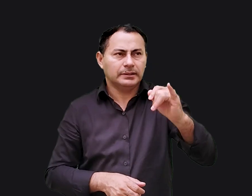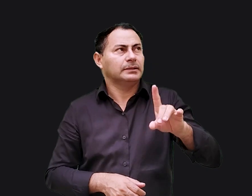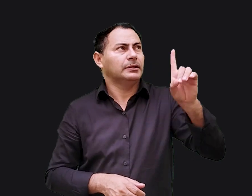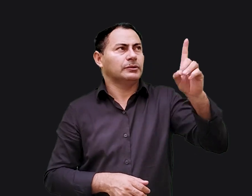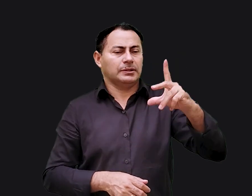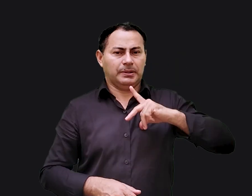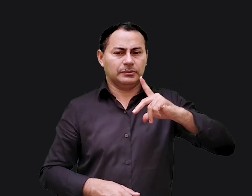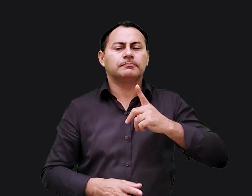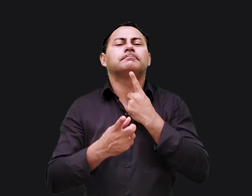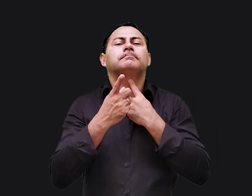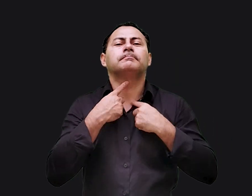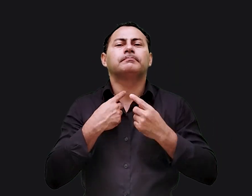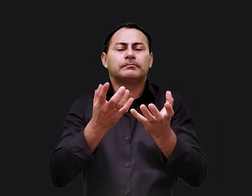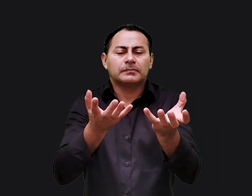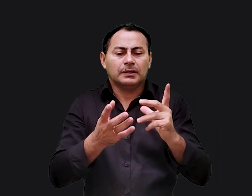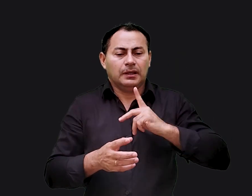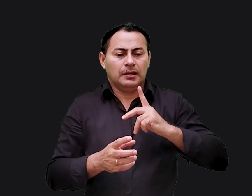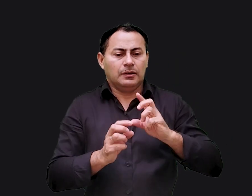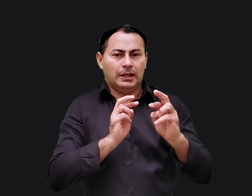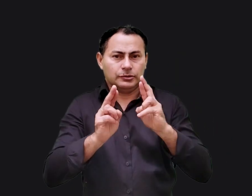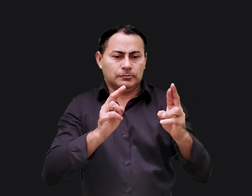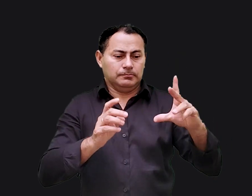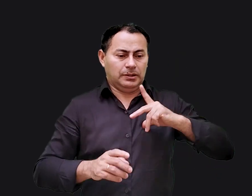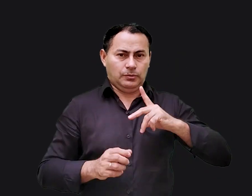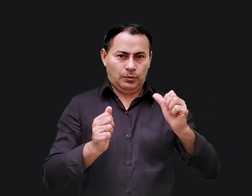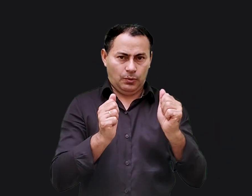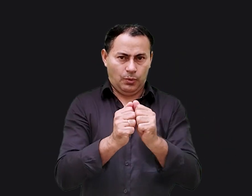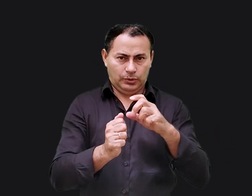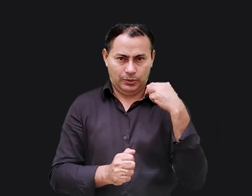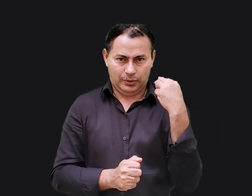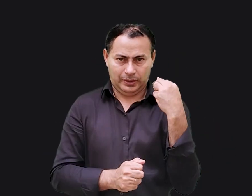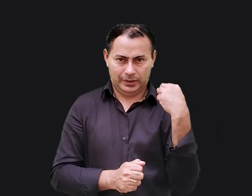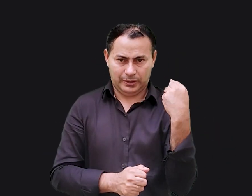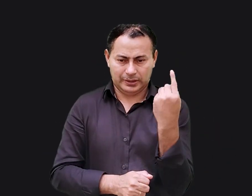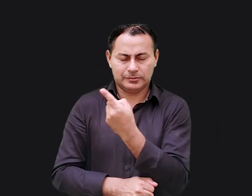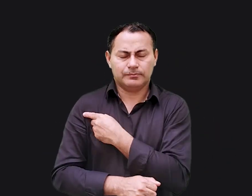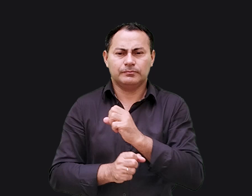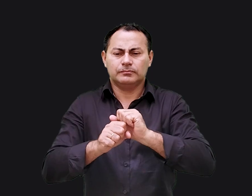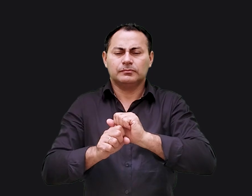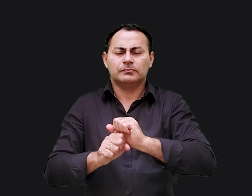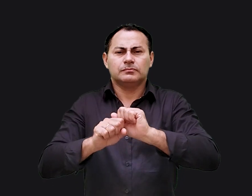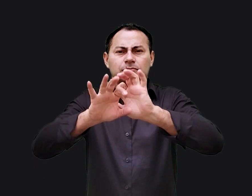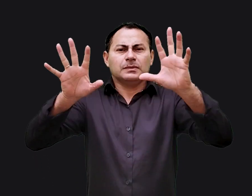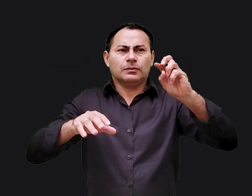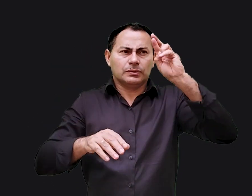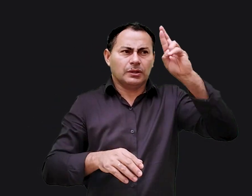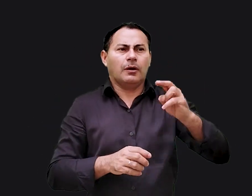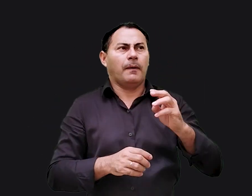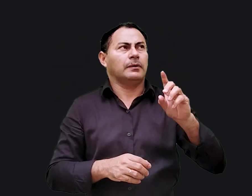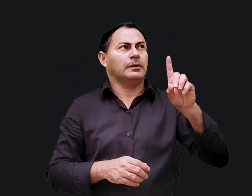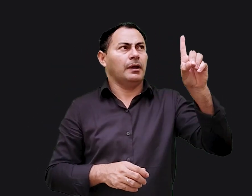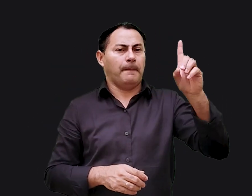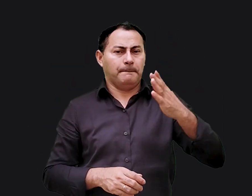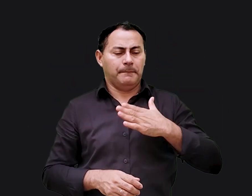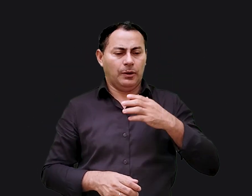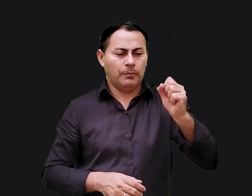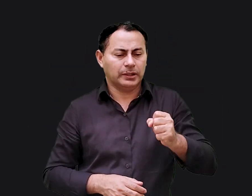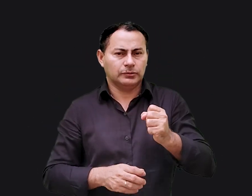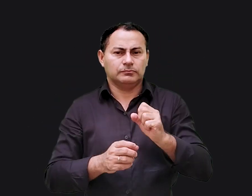Deus é pessoal e deseja ter um relacionamento pessoal conosco. A declaração, o Senhor é o meu pastor, é a chave do Salmo